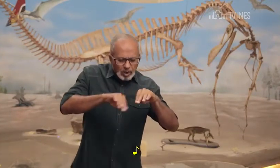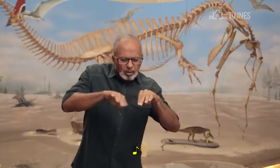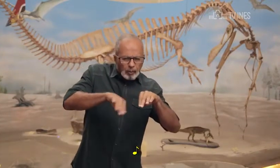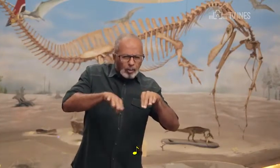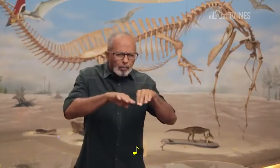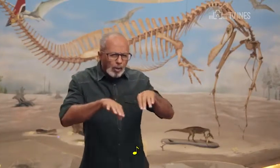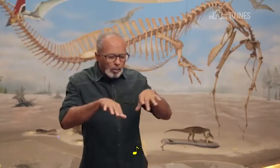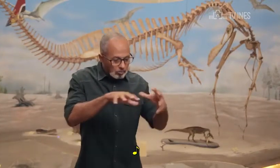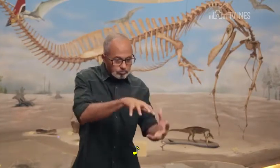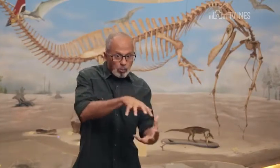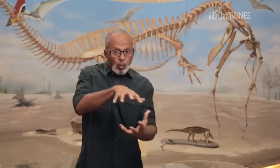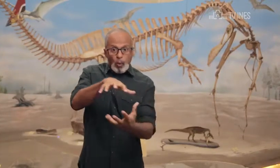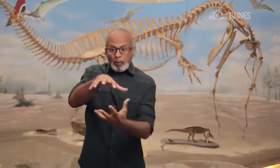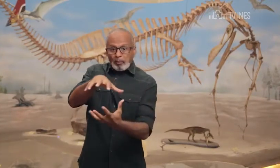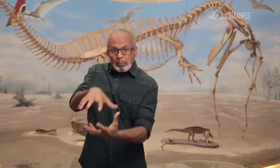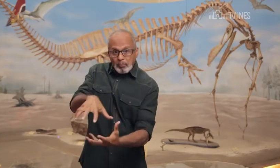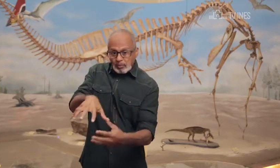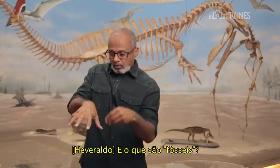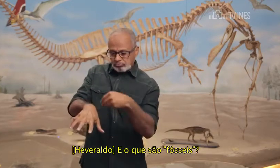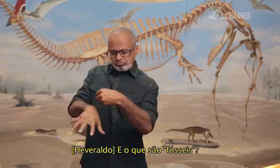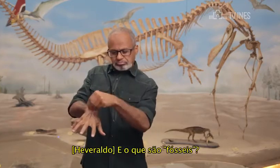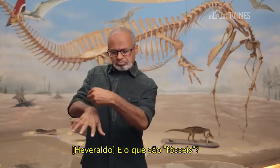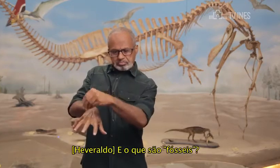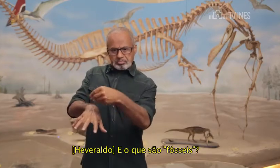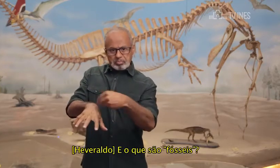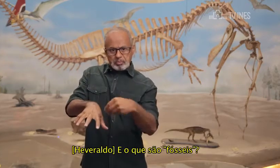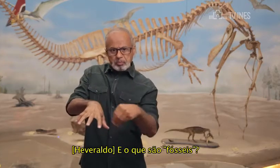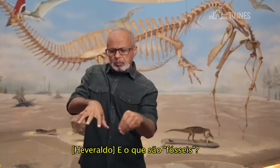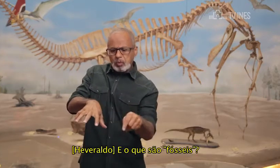E o que são fósseis?